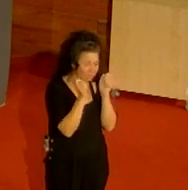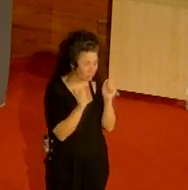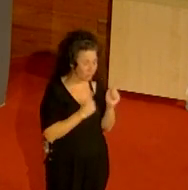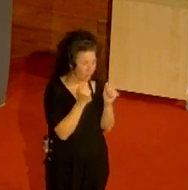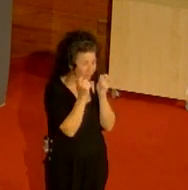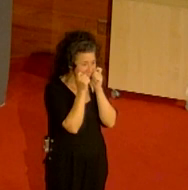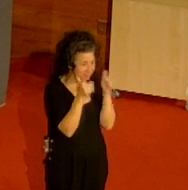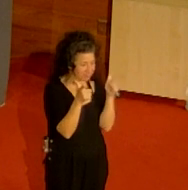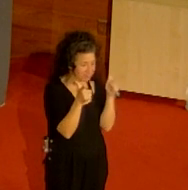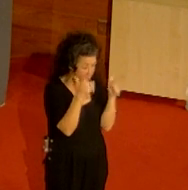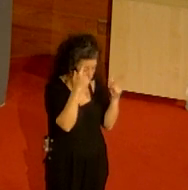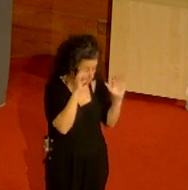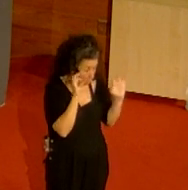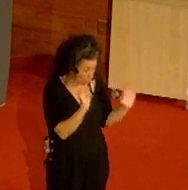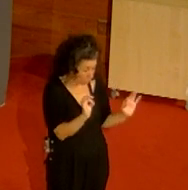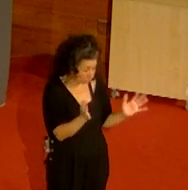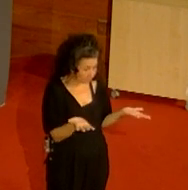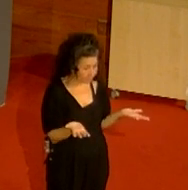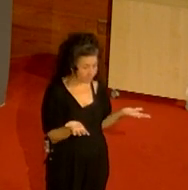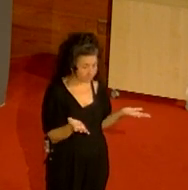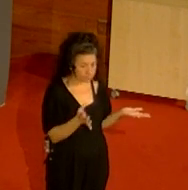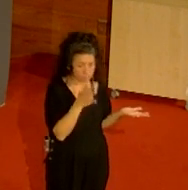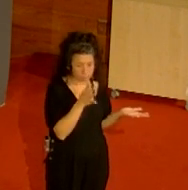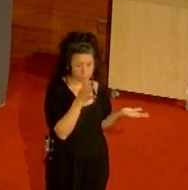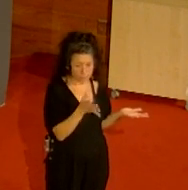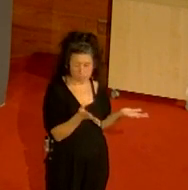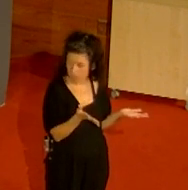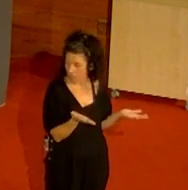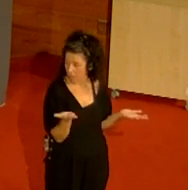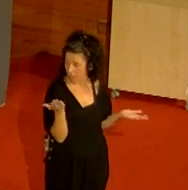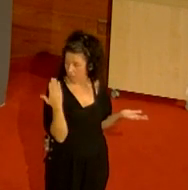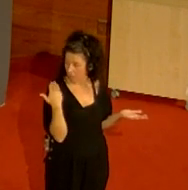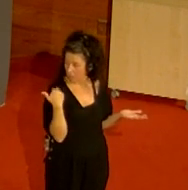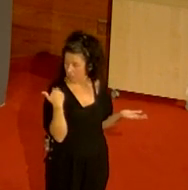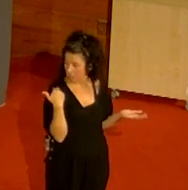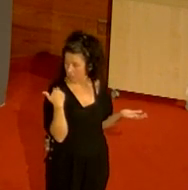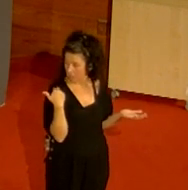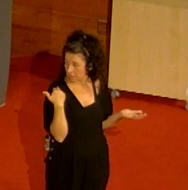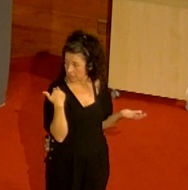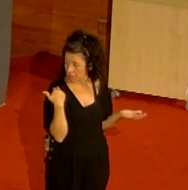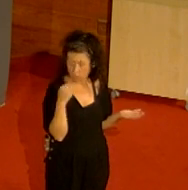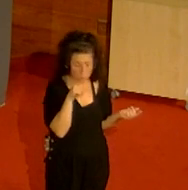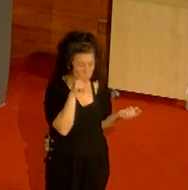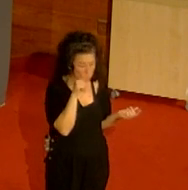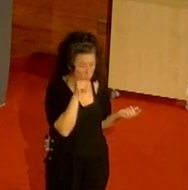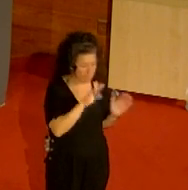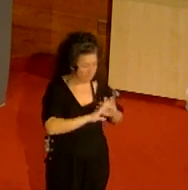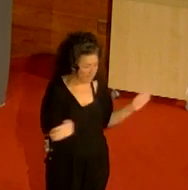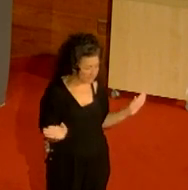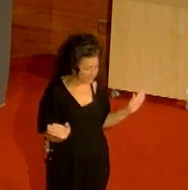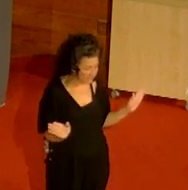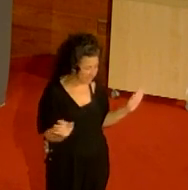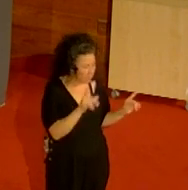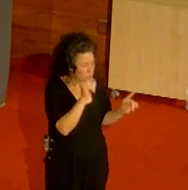ocurre, es lógico. Y por eso antes he hecho un pequeño tuit, ¿no? Una pequeña frase sobre